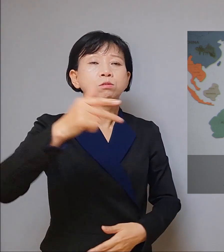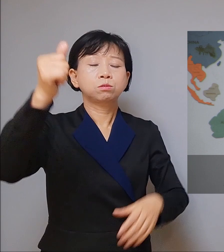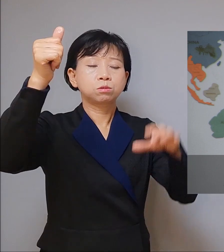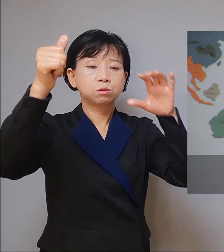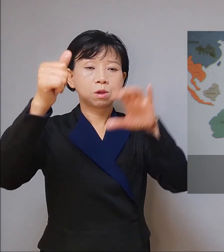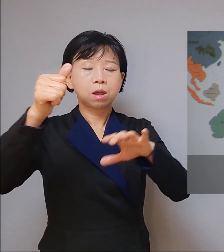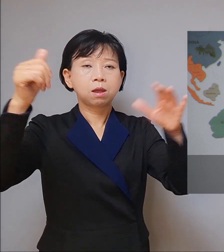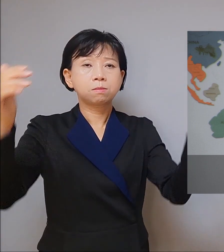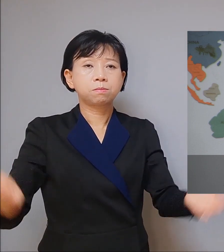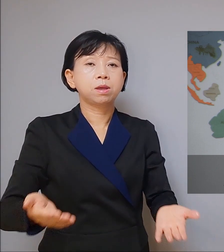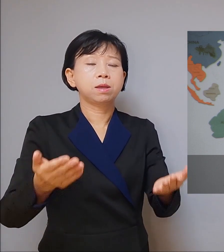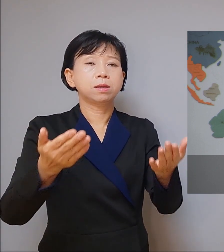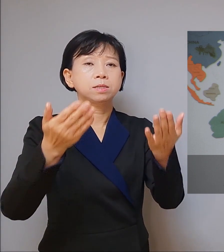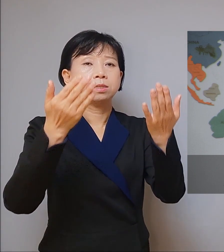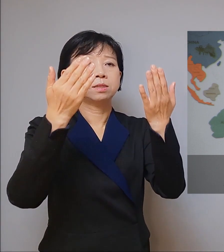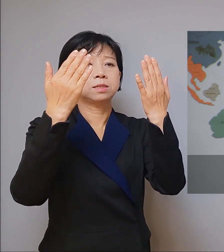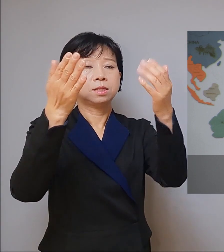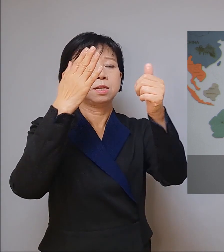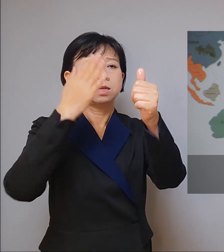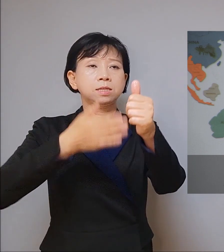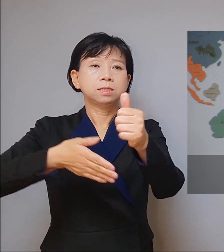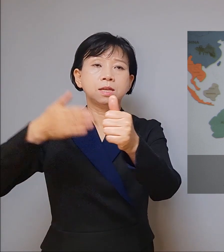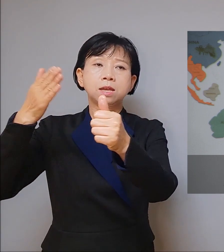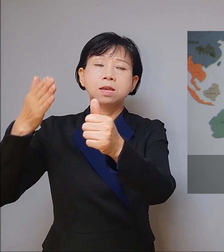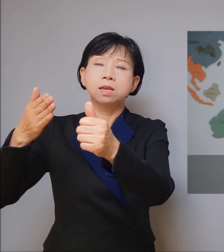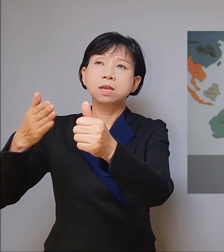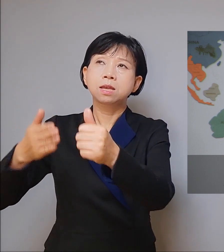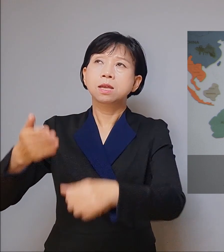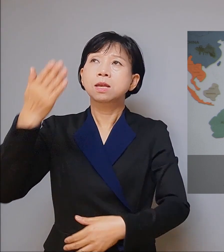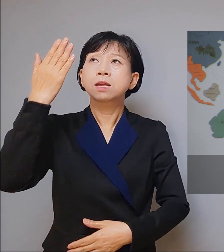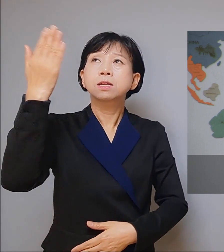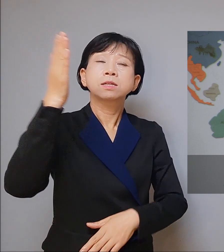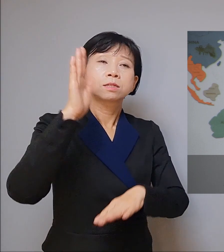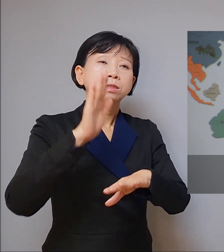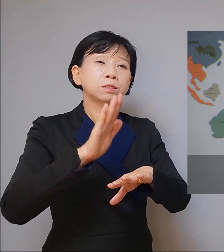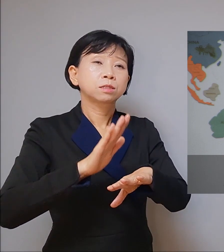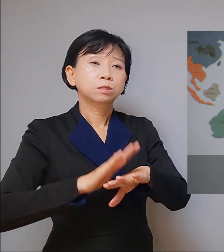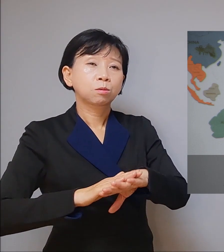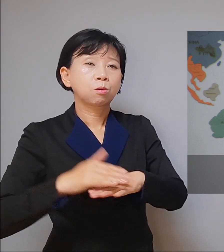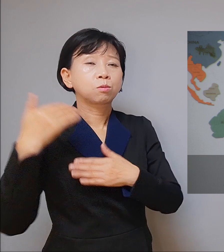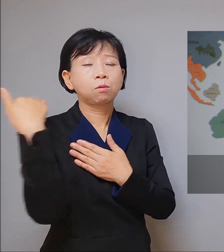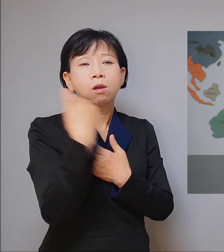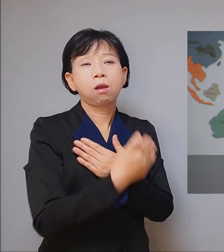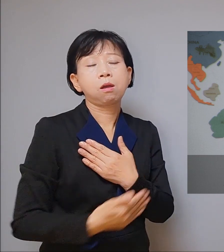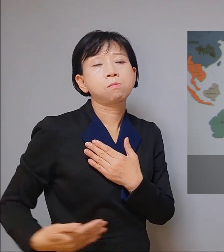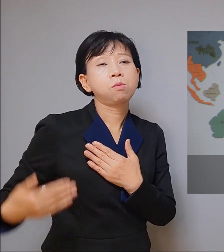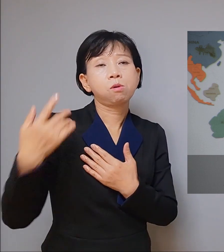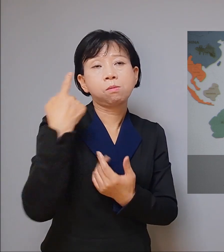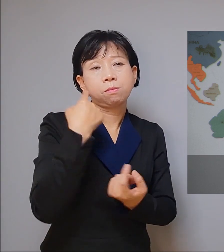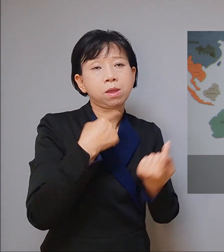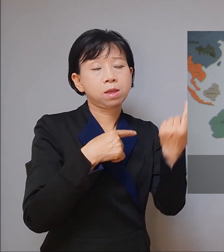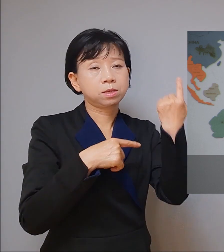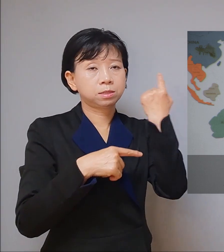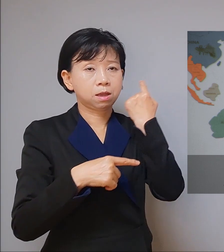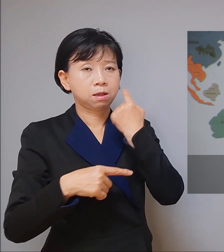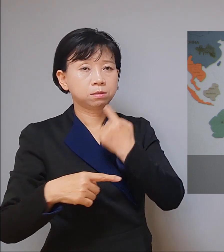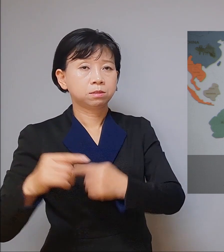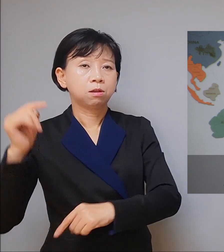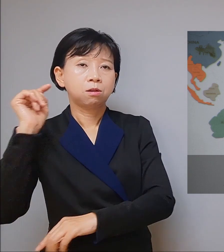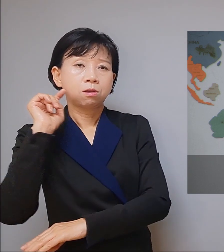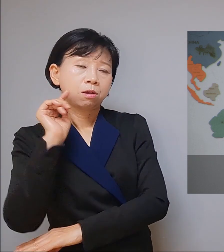벗어서 주 앞에 드리세. 그 손과